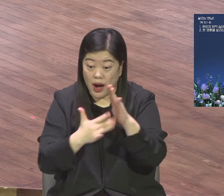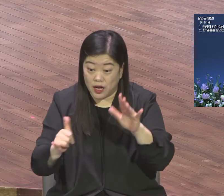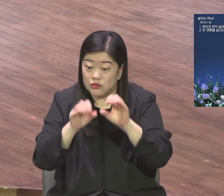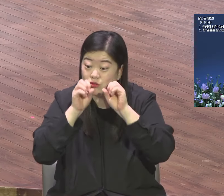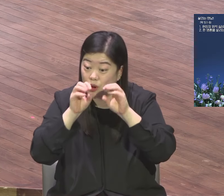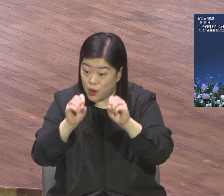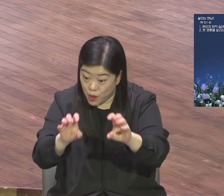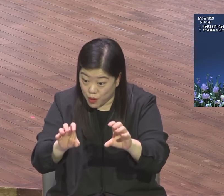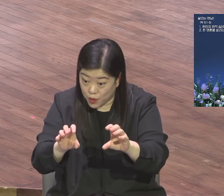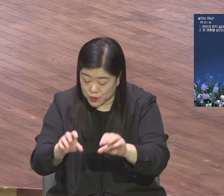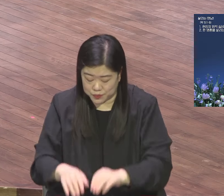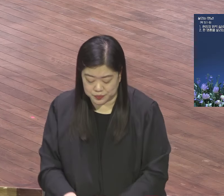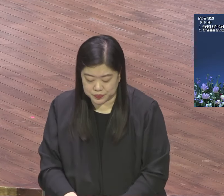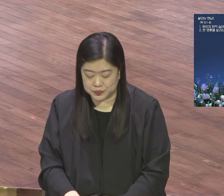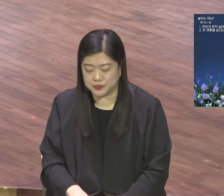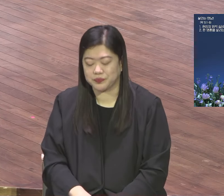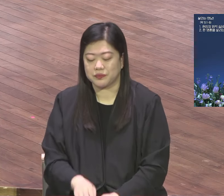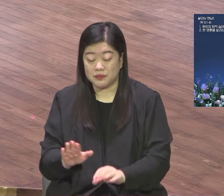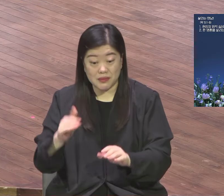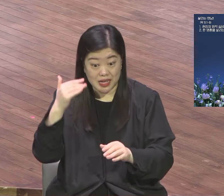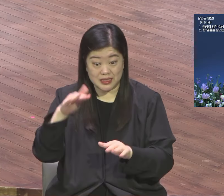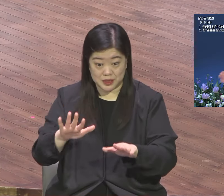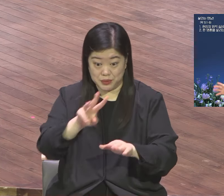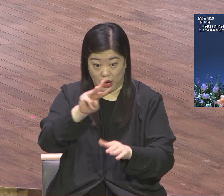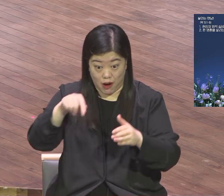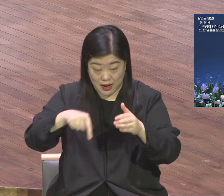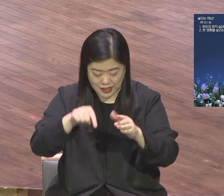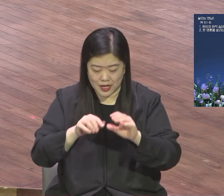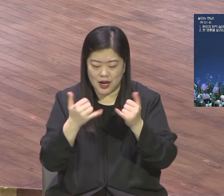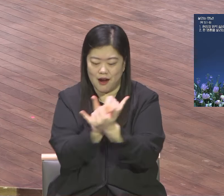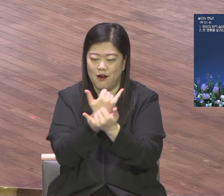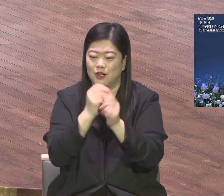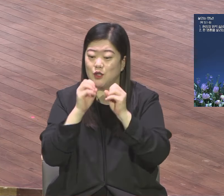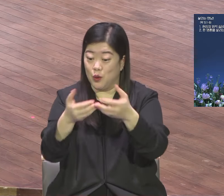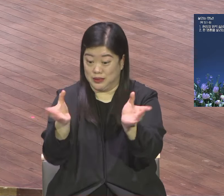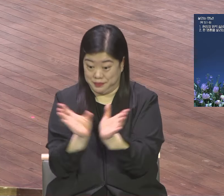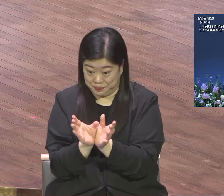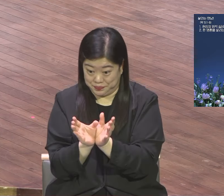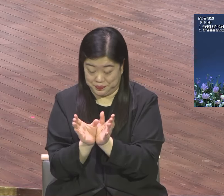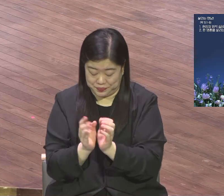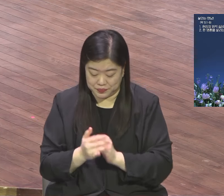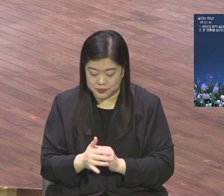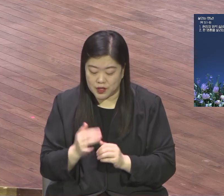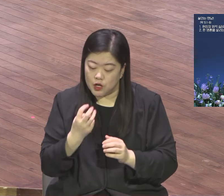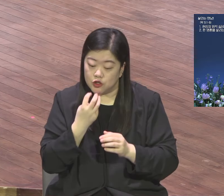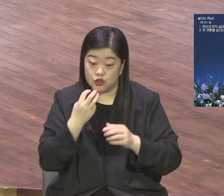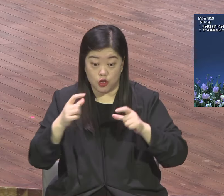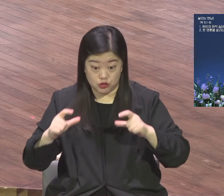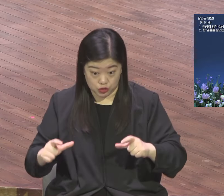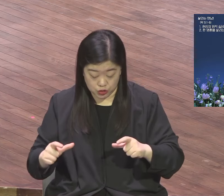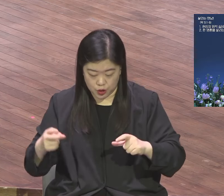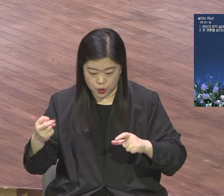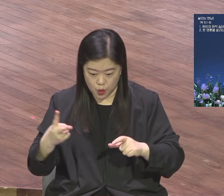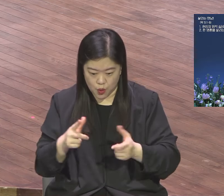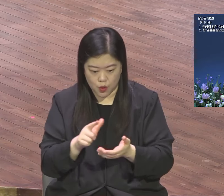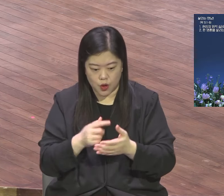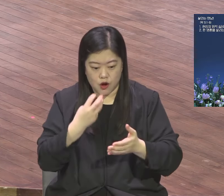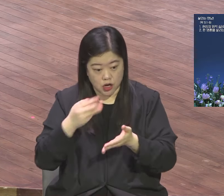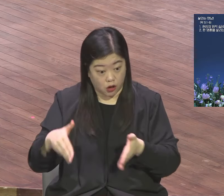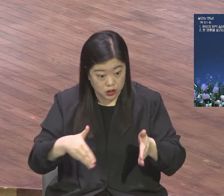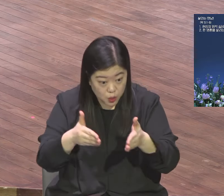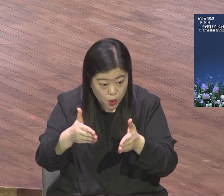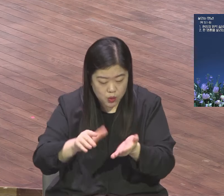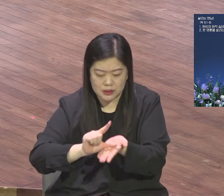전국 방방곡곡에 다 돌아다니면서 포옹을 증가하고 있습니다. 제가 그 변화의 현장을